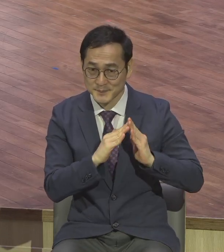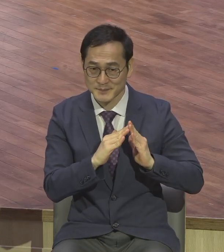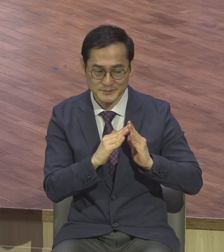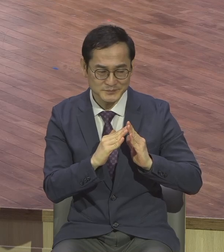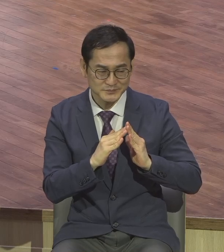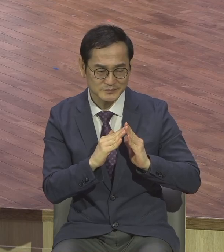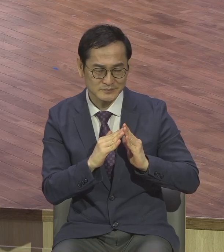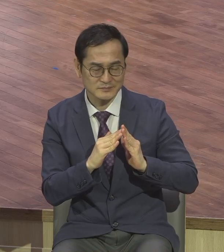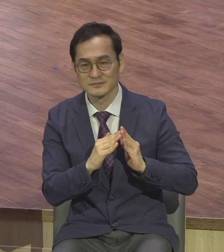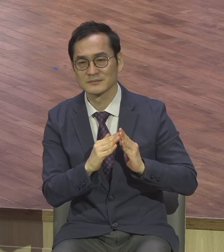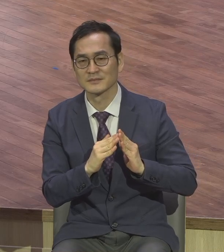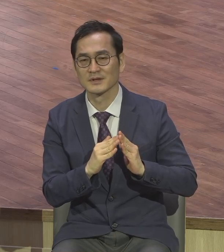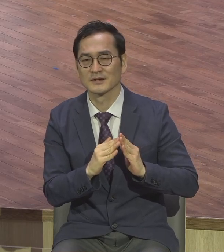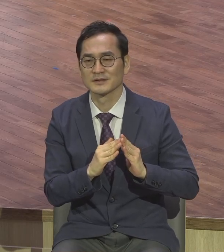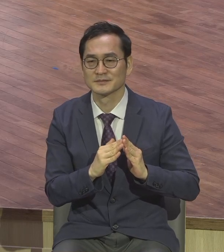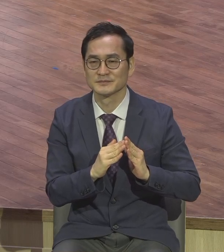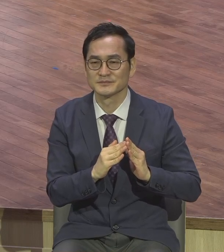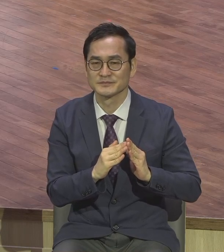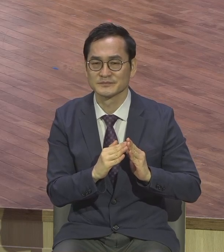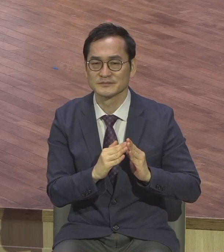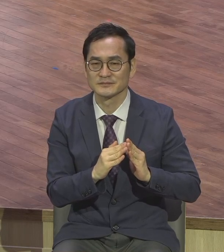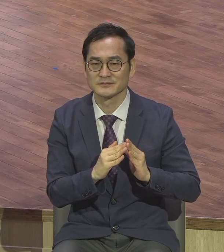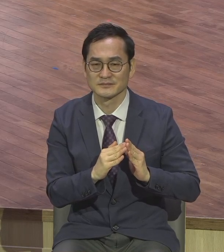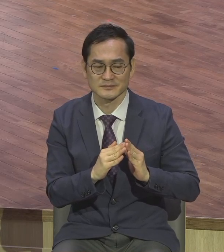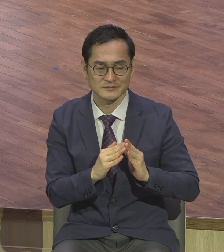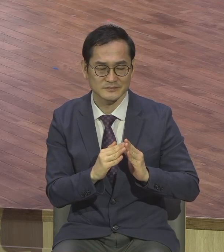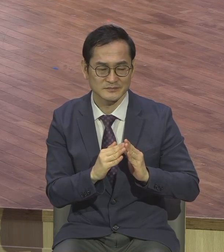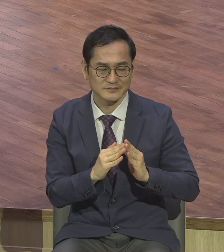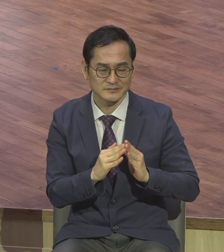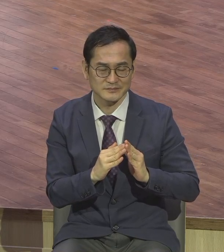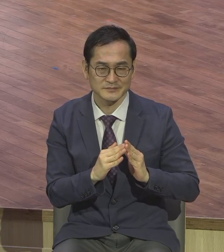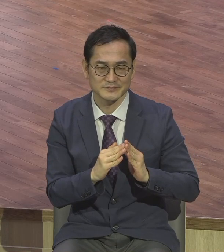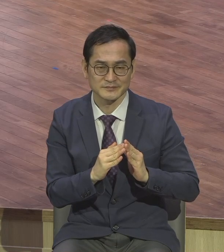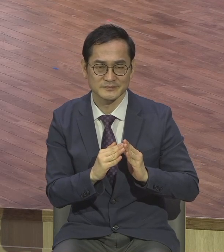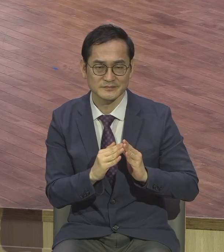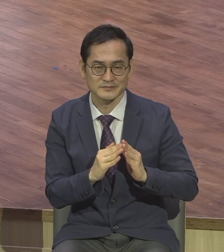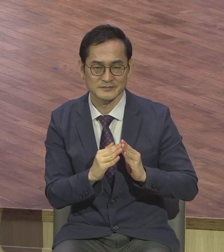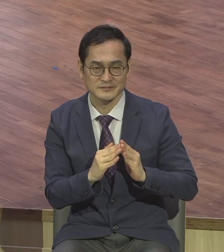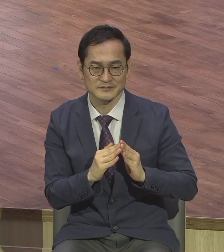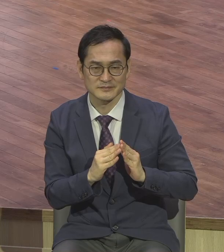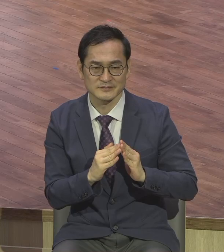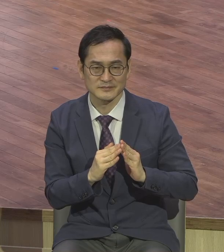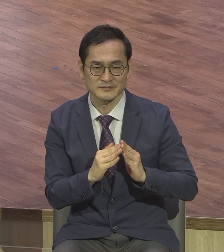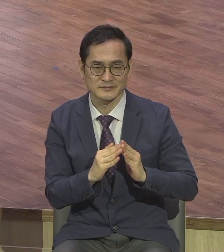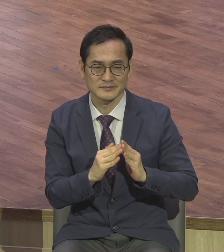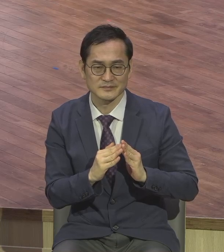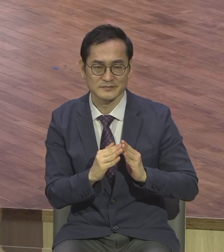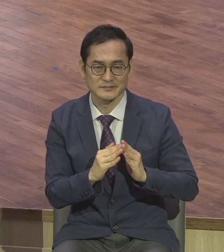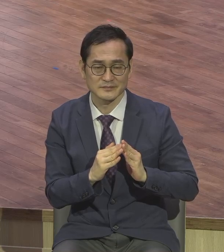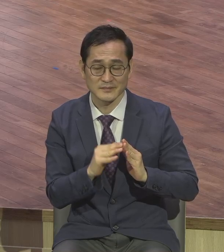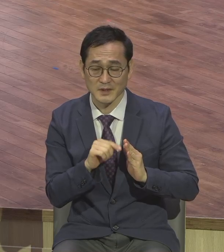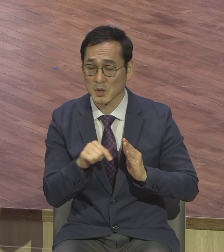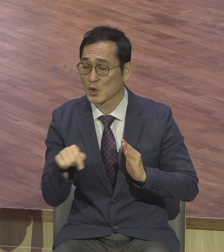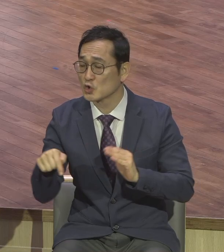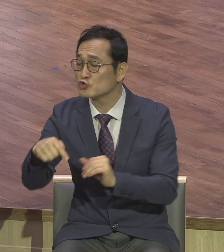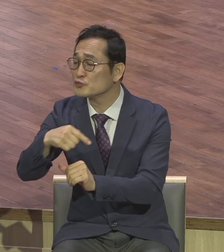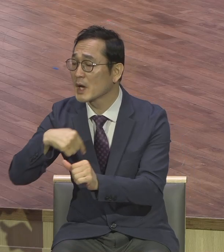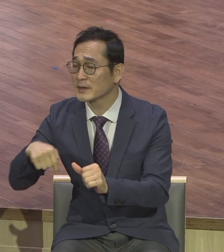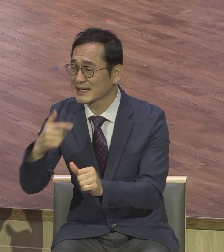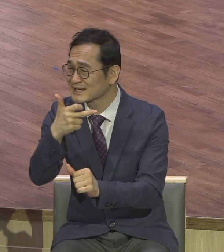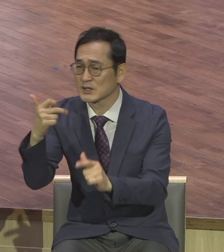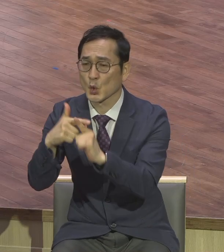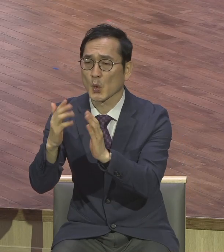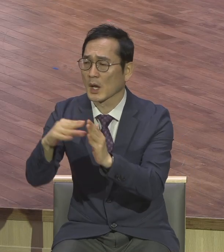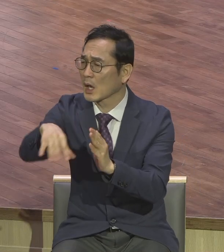차로 한 30분 거리면 우리나라에 내노라는 이 대형 교회들이 다